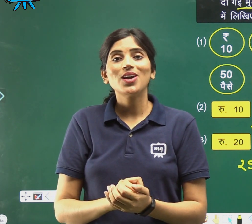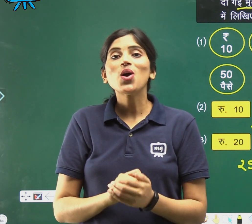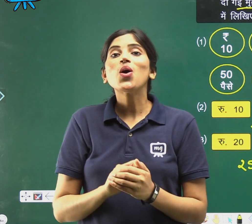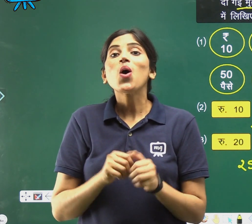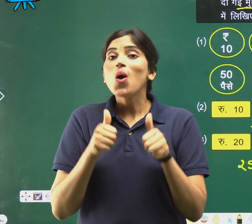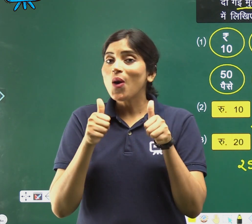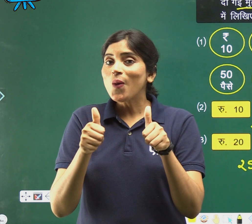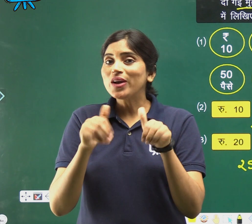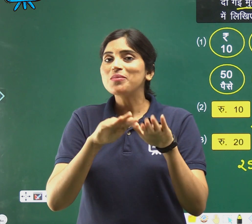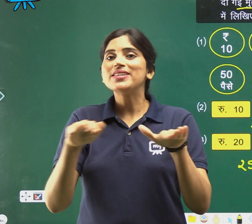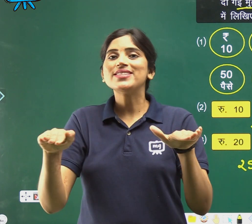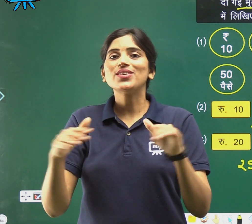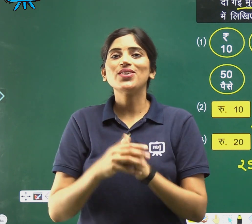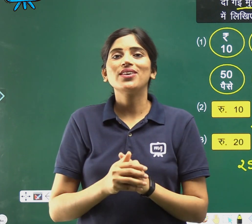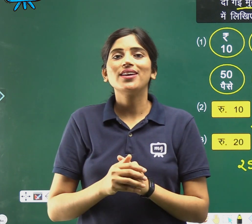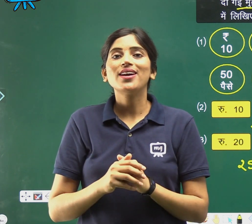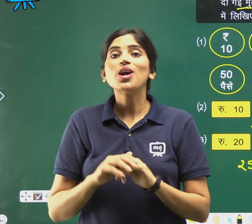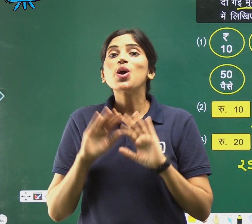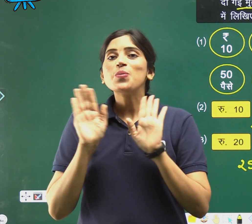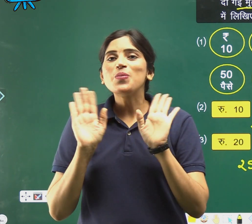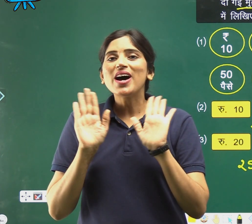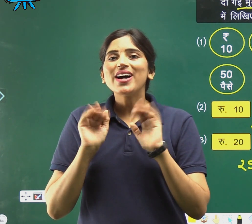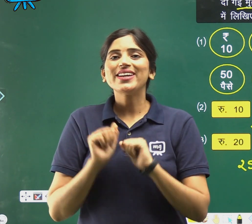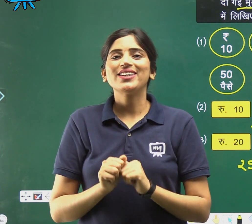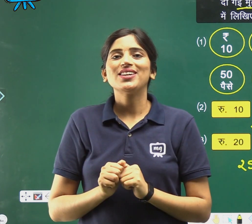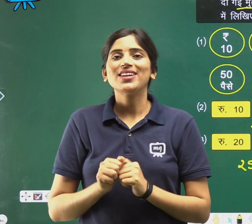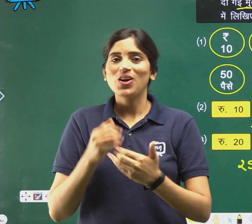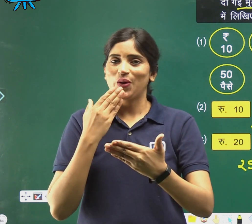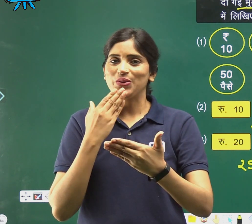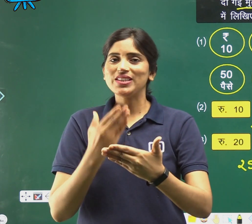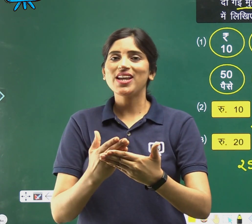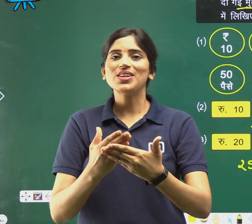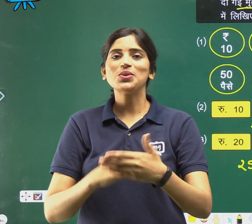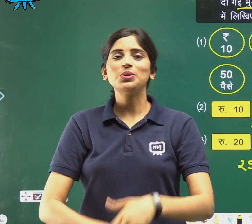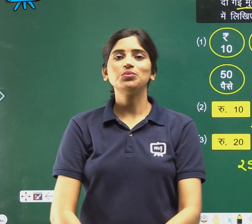ओके बच्चों, बाय, थैंक यू।